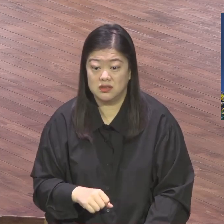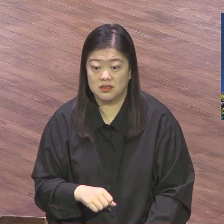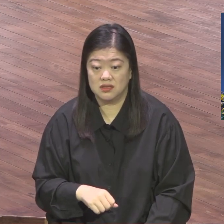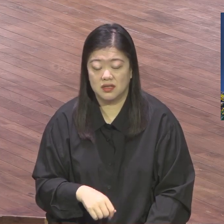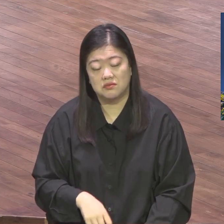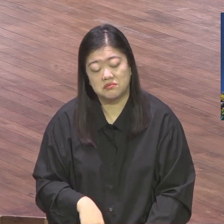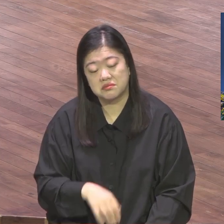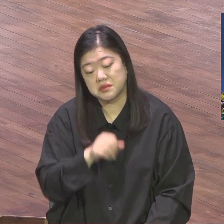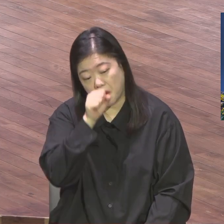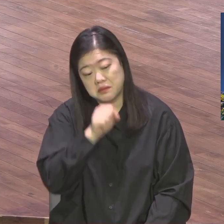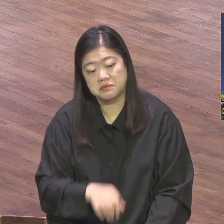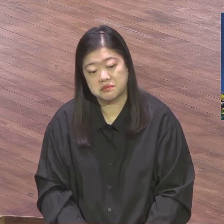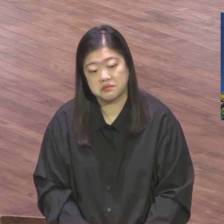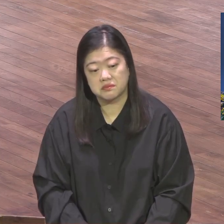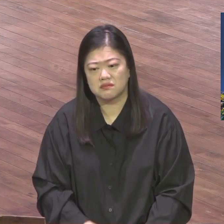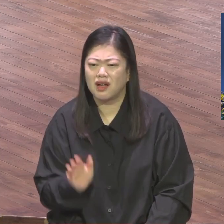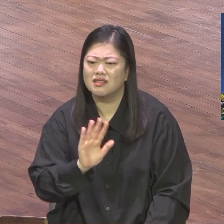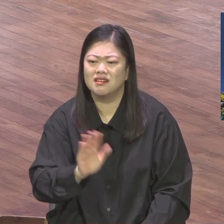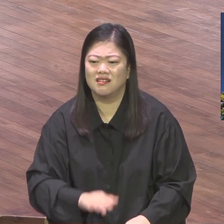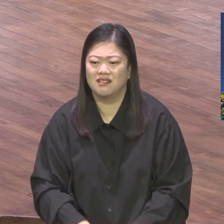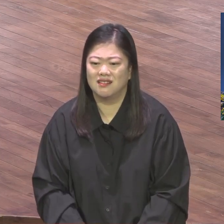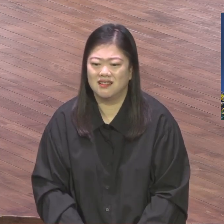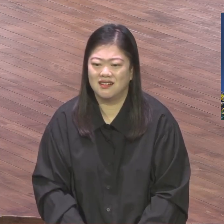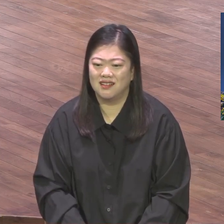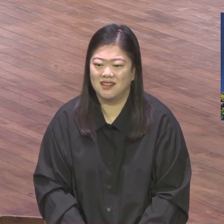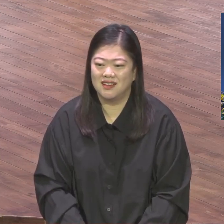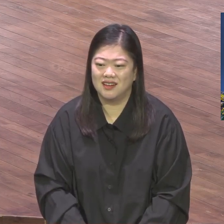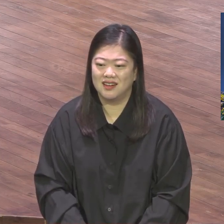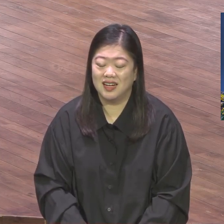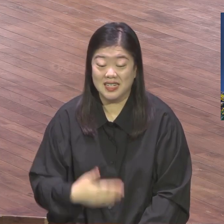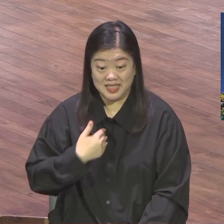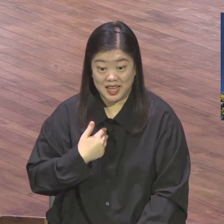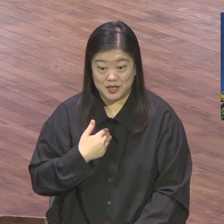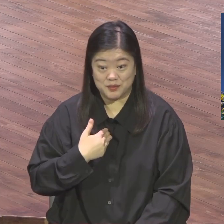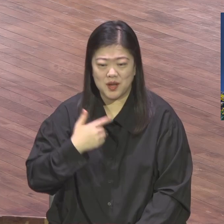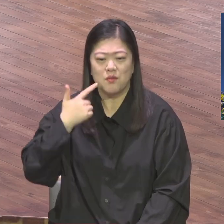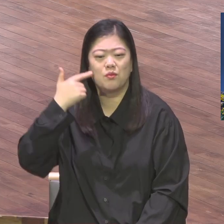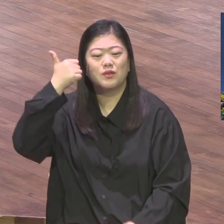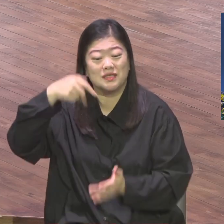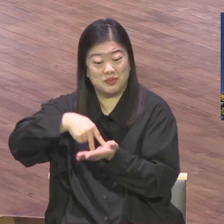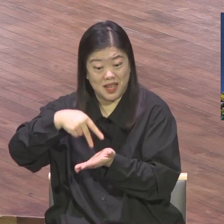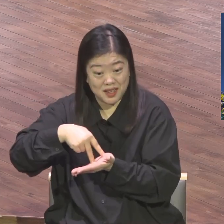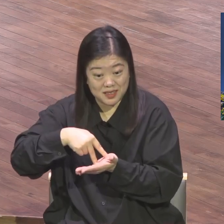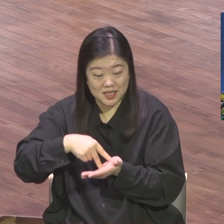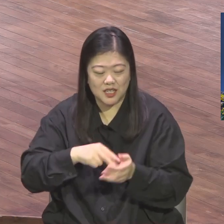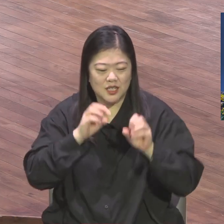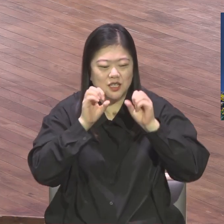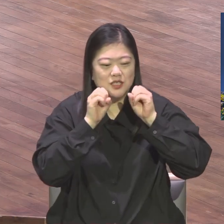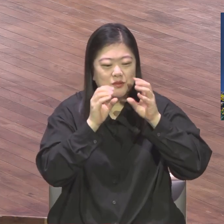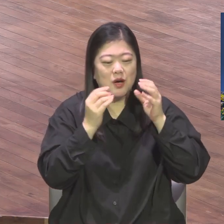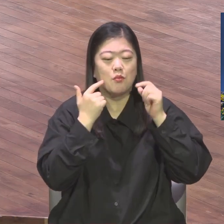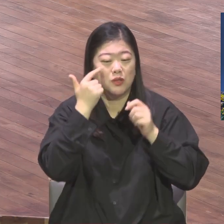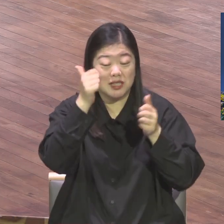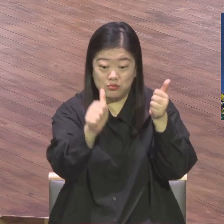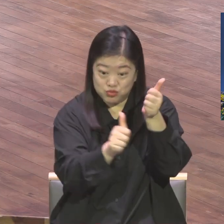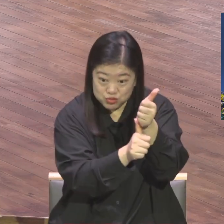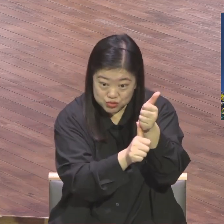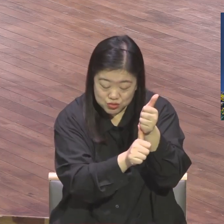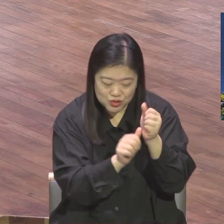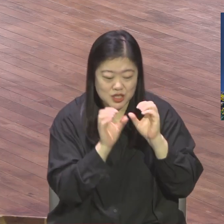사랑스럽고 미치겠어요. 너무 좋아서 사역자들 사역 잘하는 거 보면요 너무 사랑스러워서 미치겠어요.